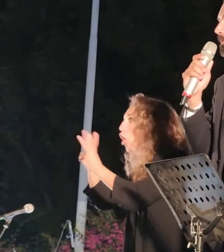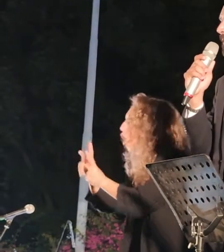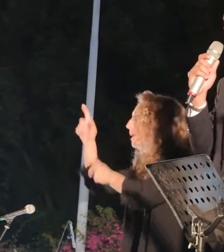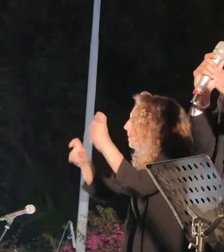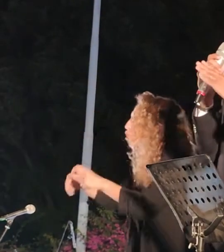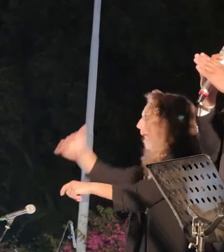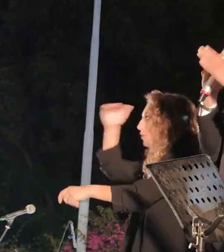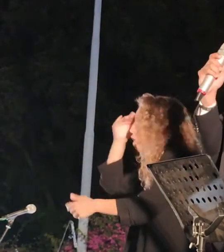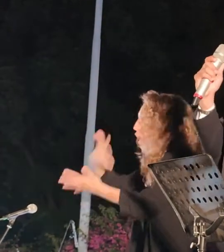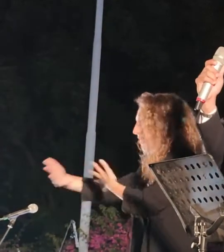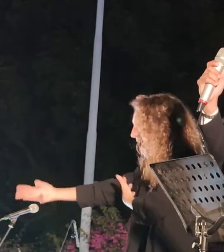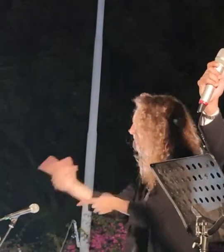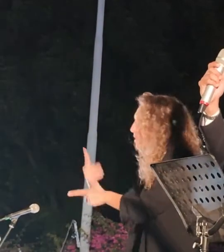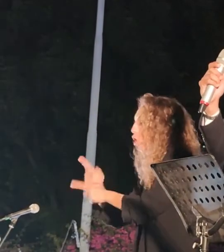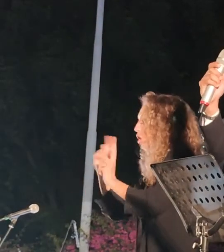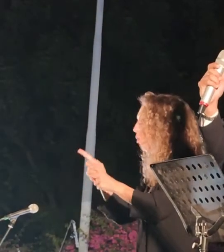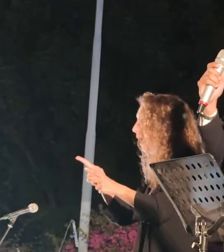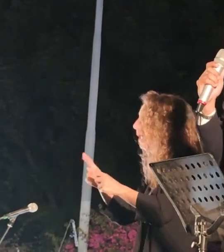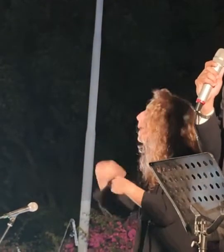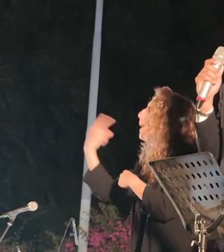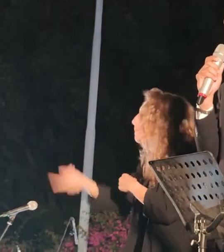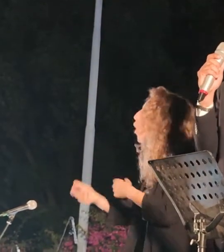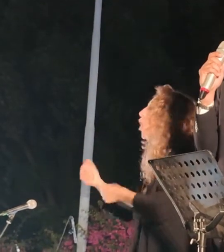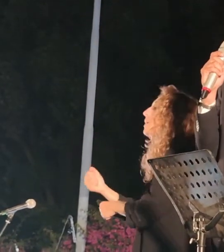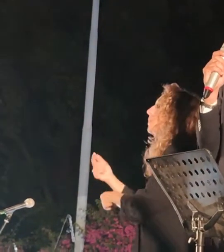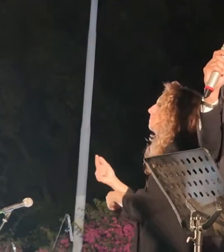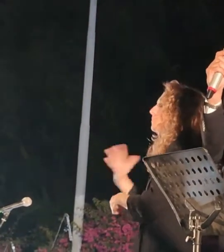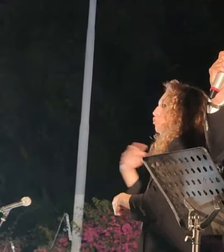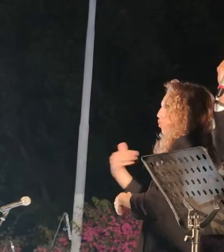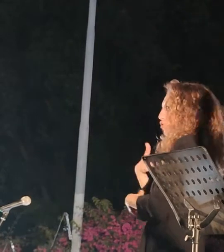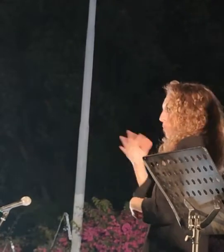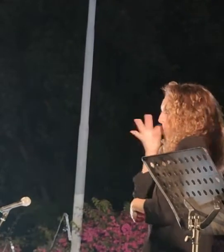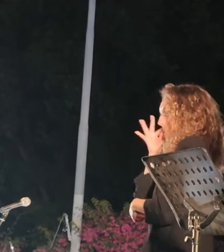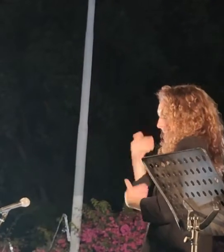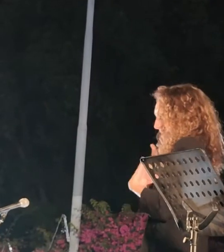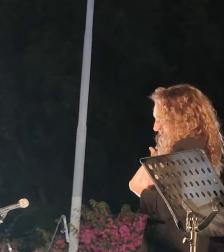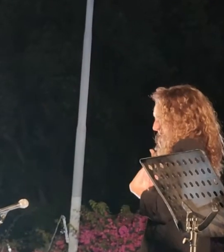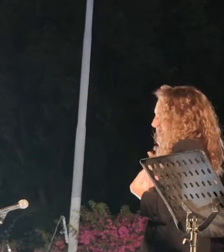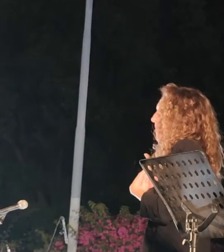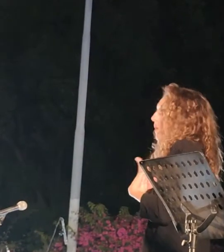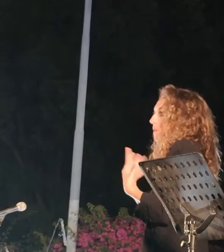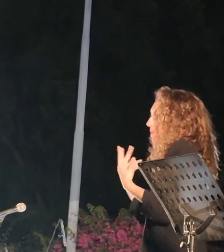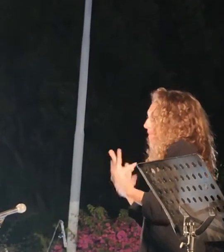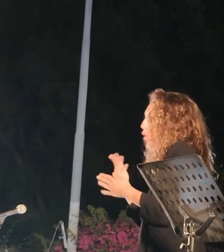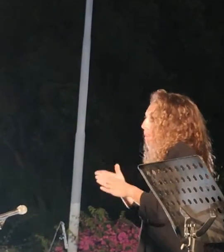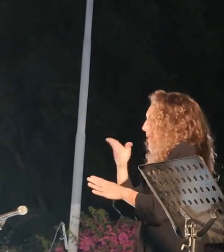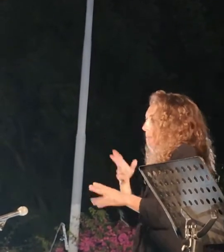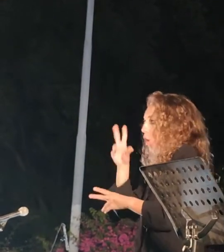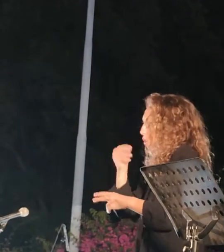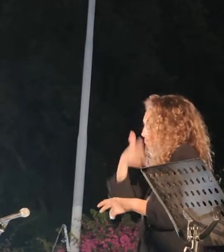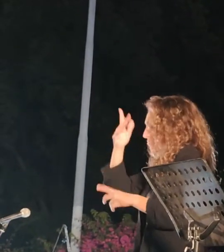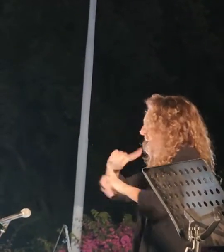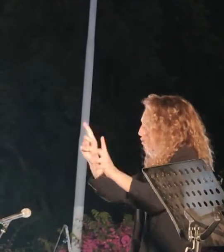Basile. Basile non lo conosceva nessuno. Quando è venuto a casa mia il giorno, quindi era qui il 15, era mezzanotte e